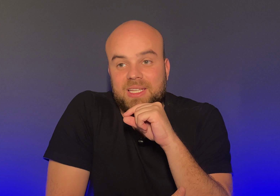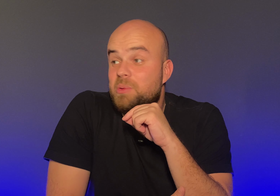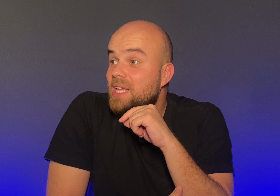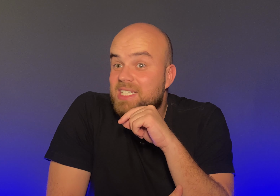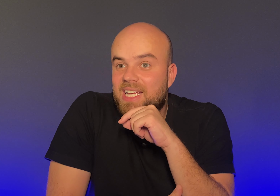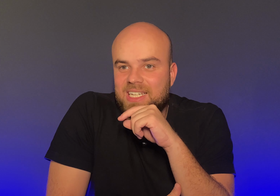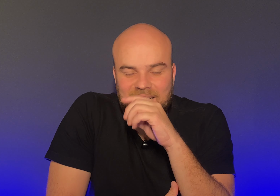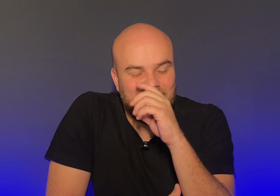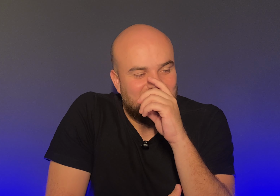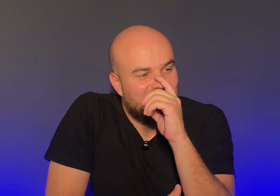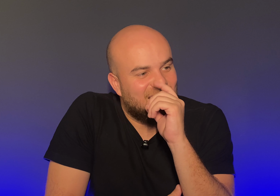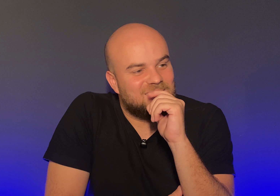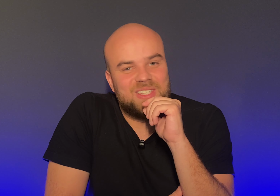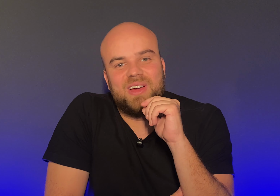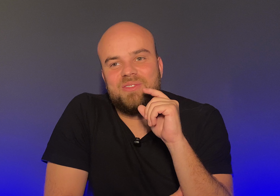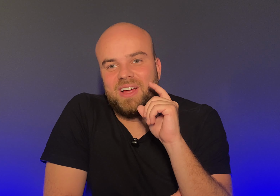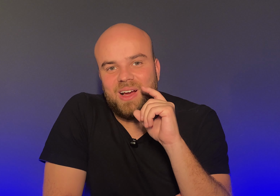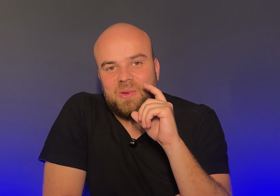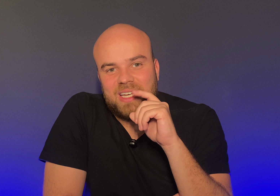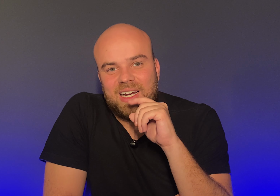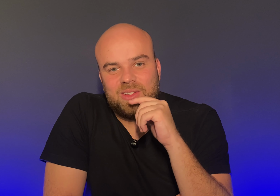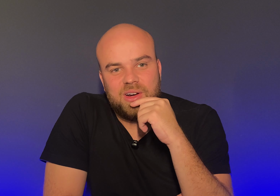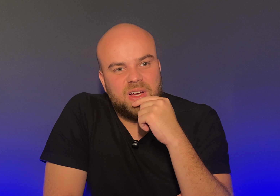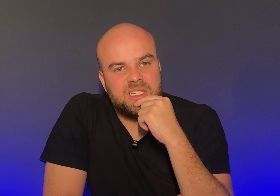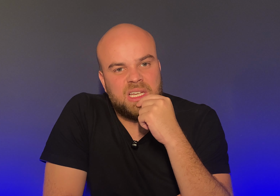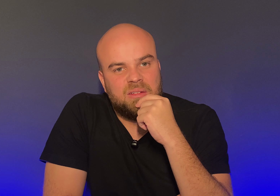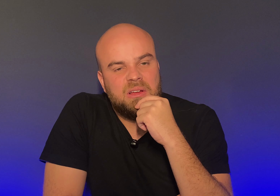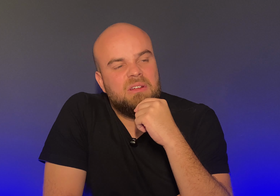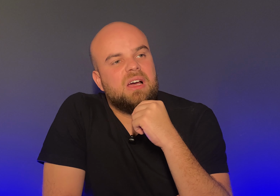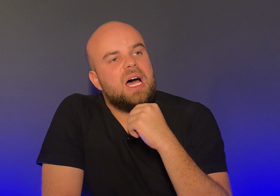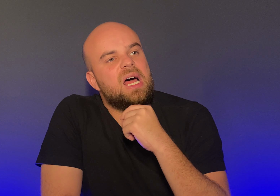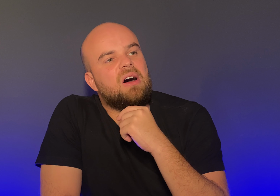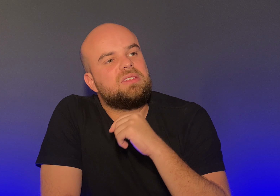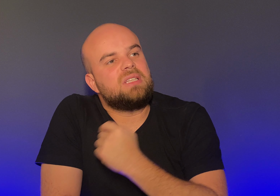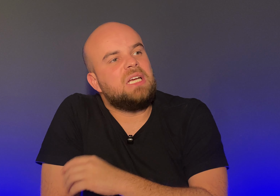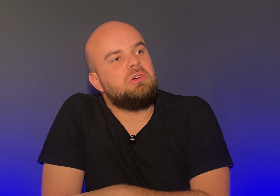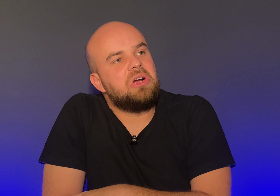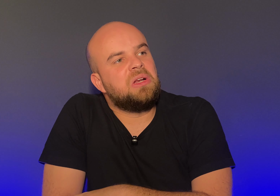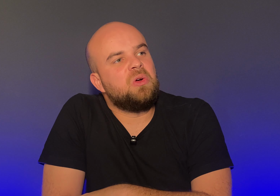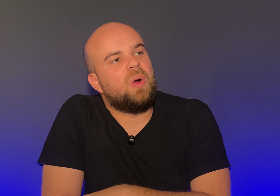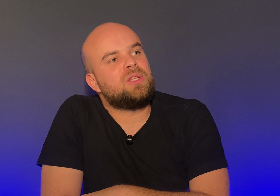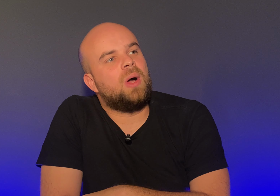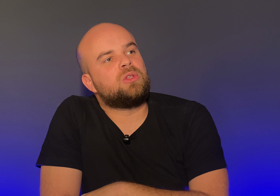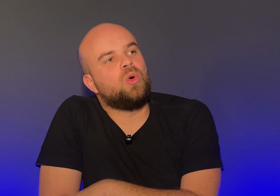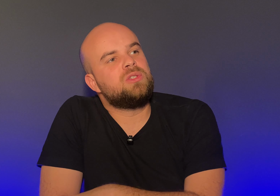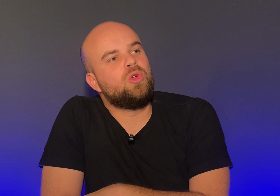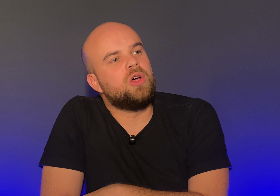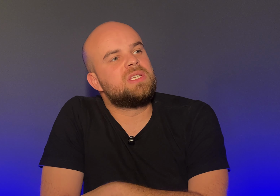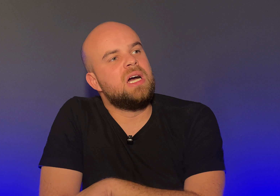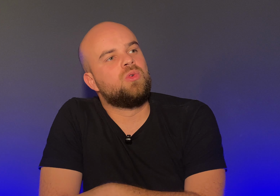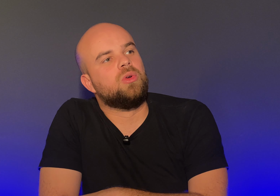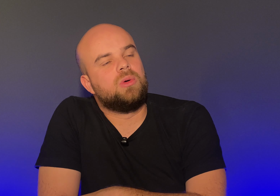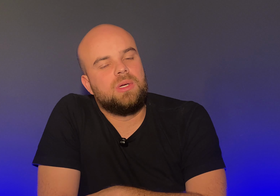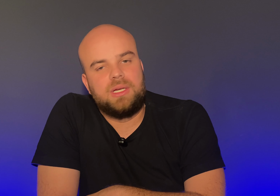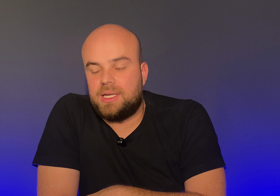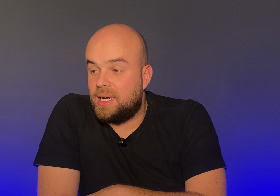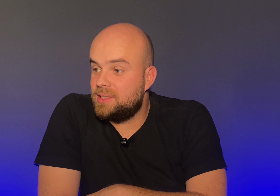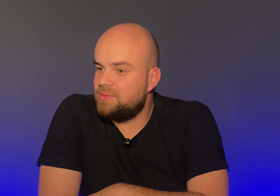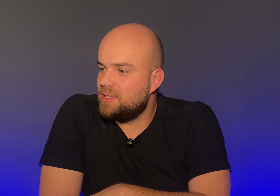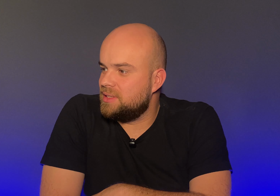e muita gente que às vezes vai falar com treinador fala assim ah lá tá jogando no 442 no losango aí já